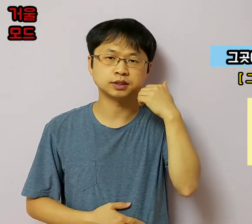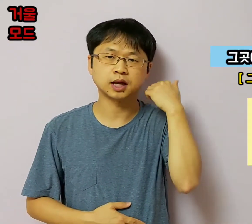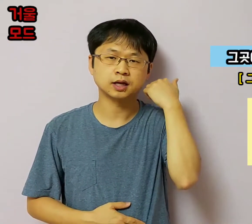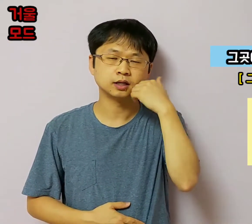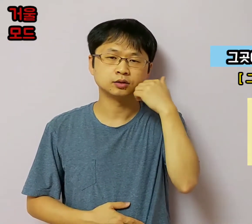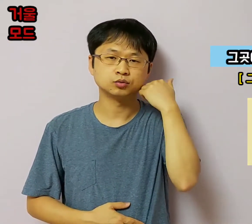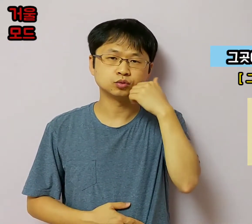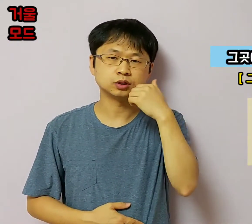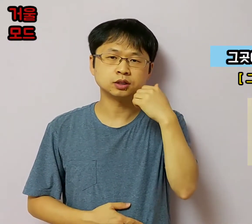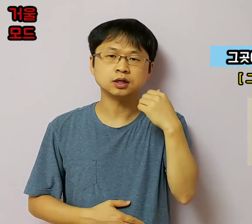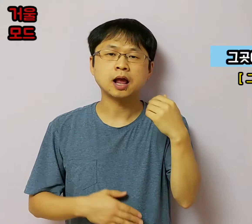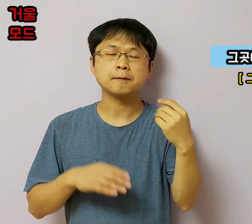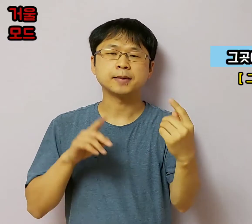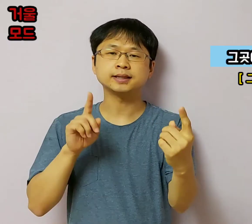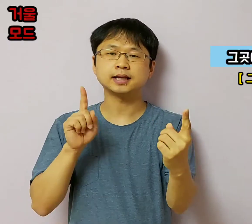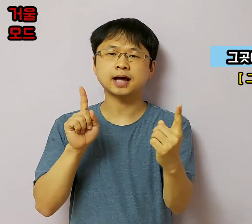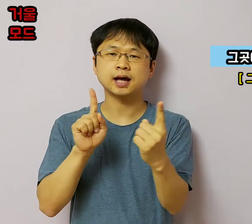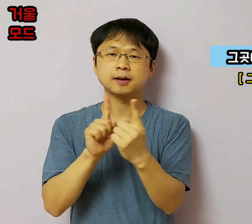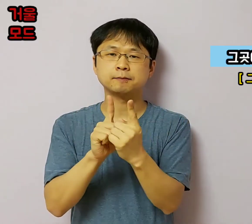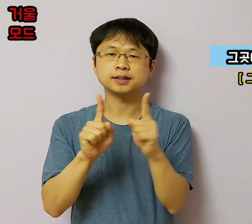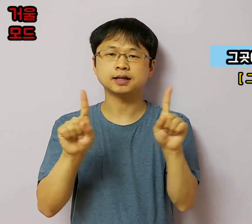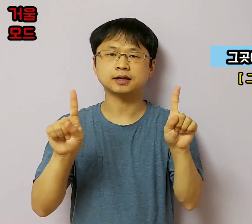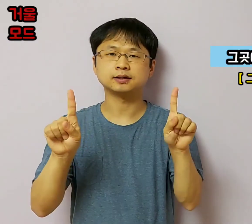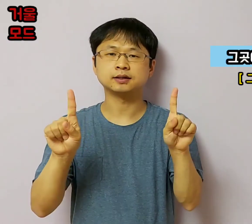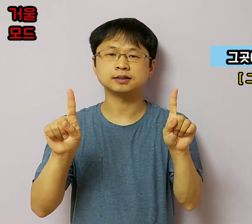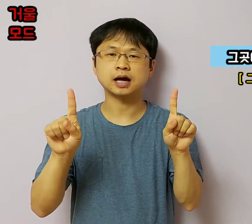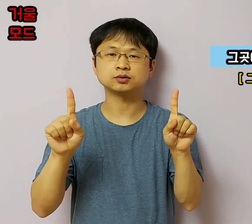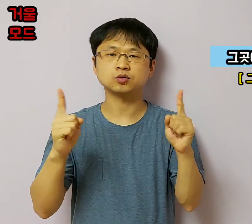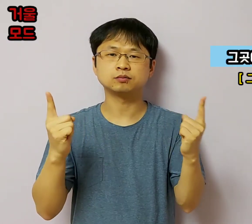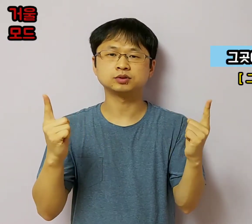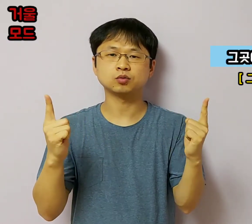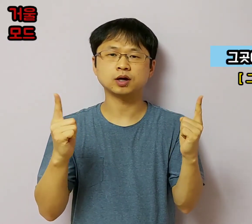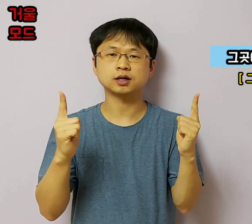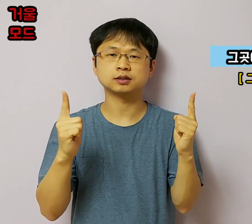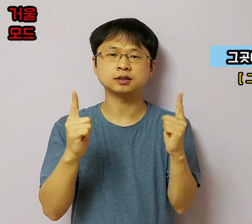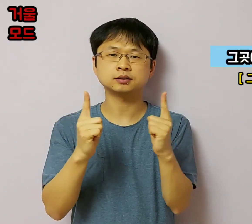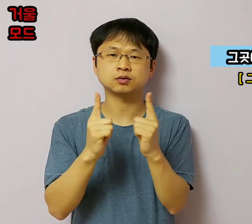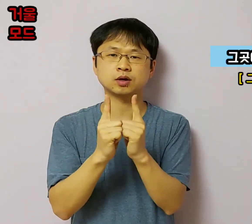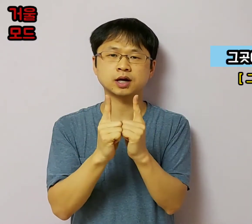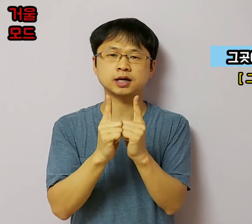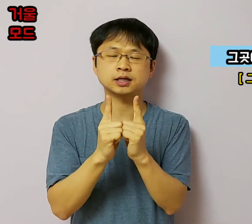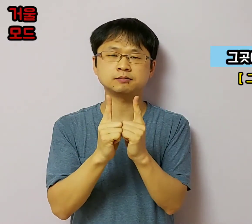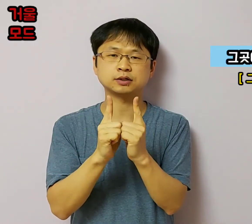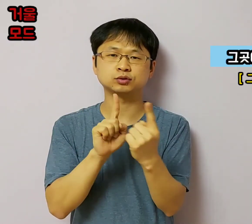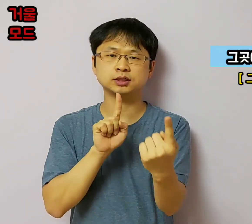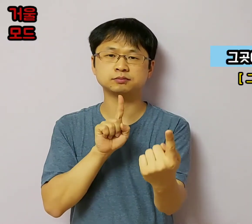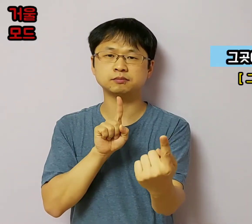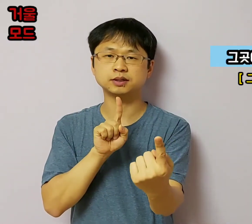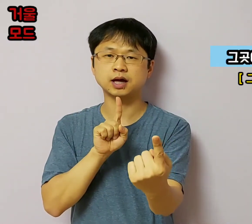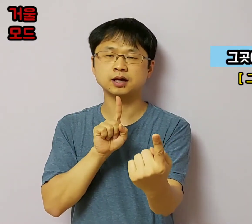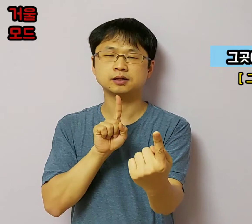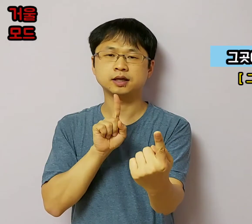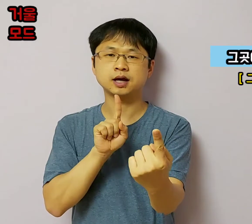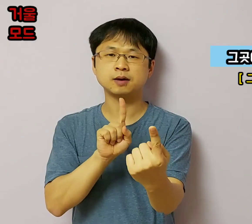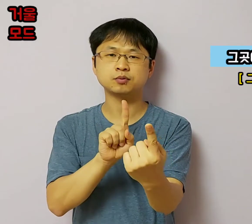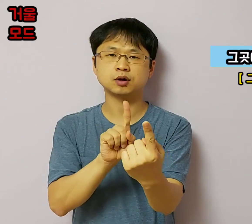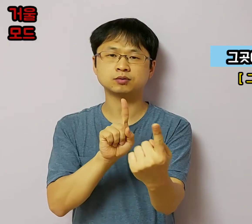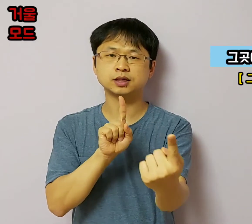누구입니다. 누구를 만나다는 양손 검지손가락을 서로 가까이 마주 대시면 됩니다. 내가 앞으로 가고